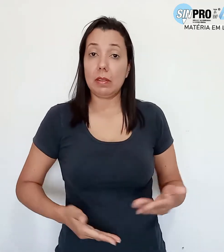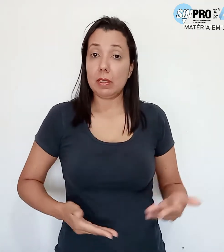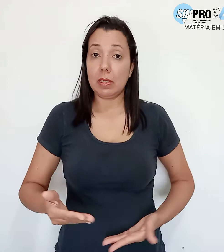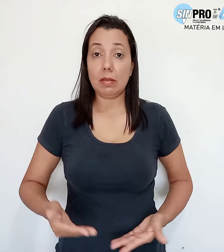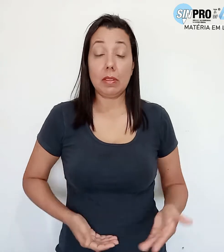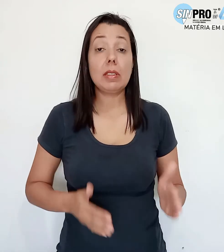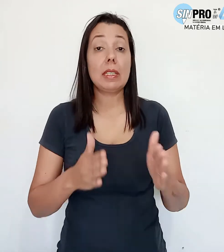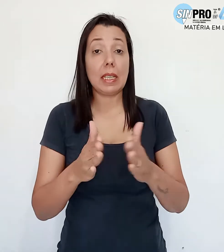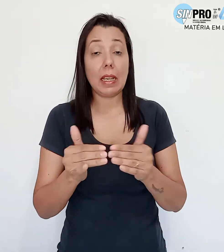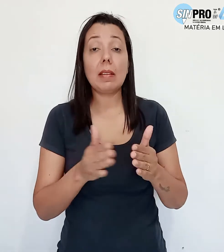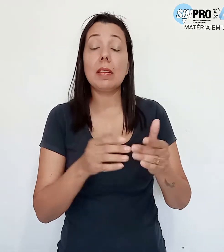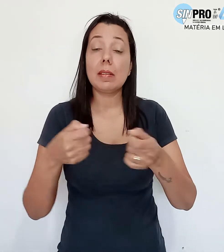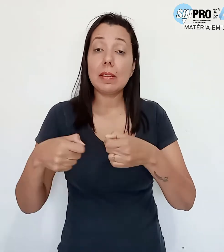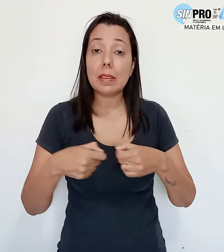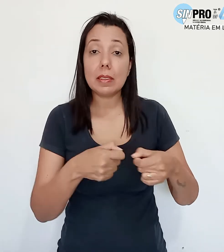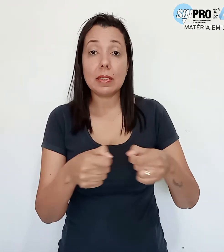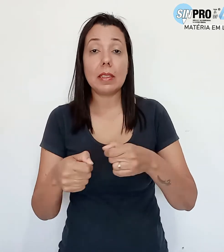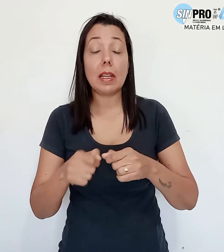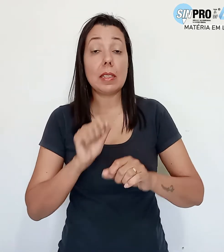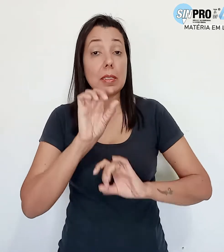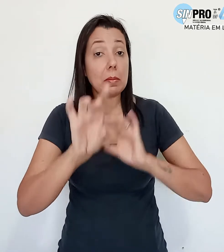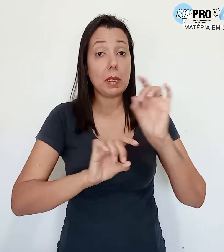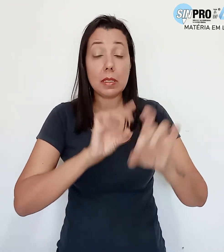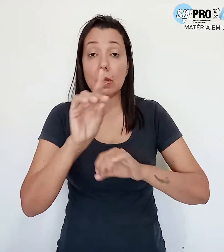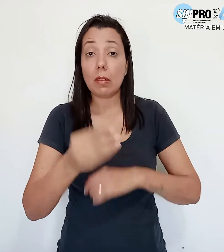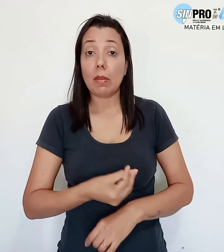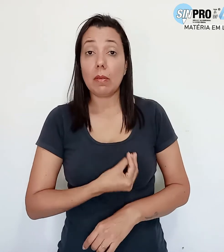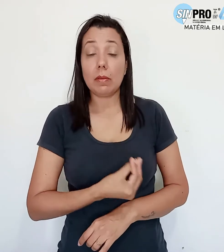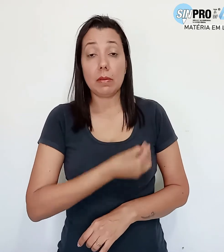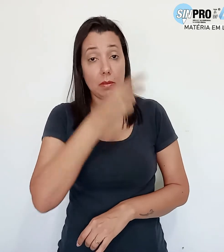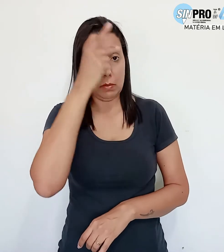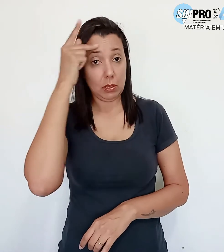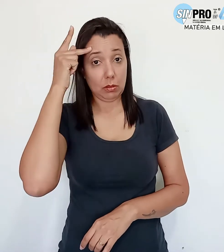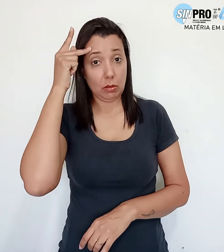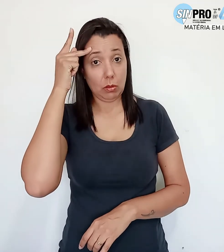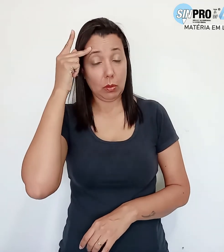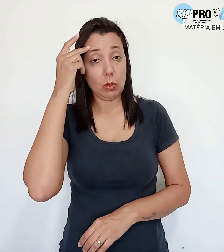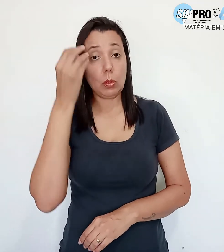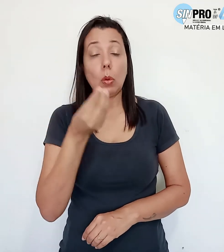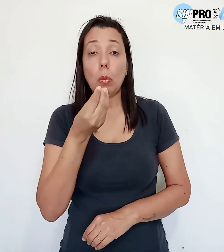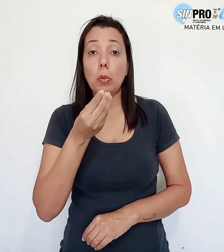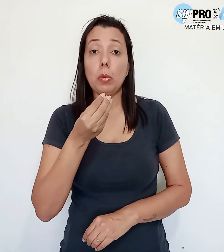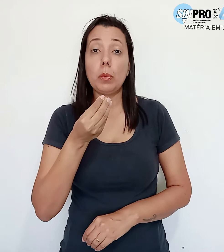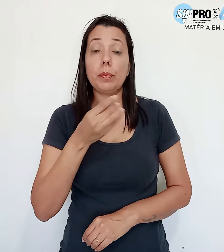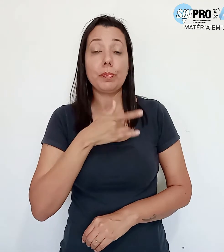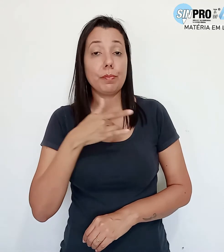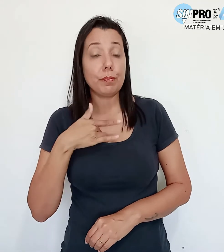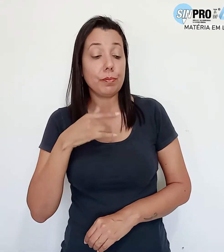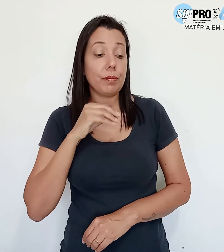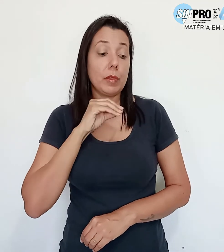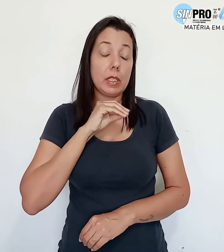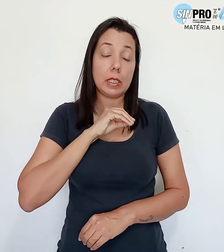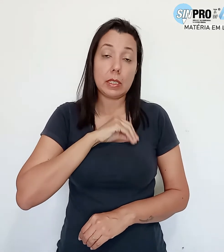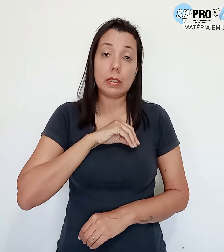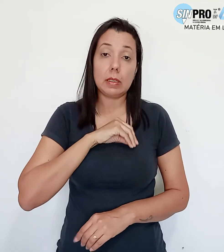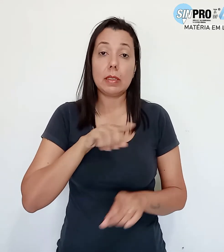serviços que atendem necessidades essenciais à vida das pessoas, como saúde e educação, por exemplo.